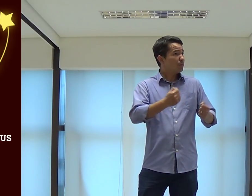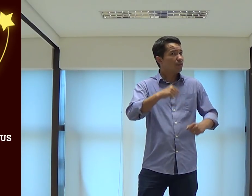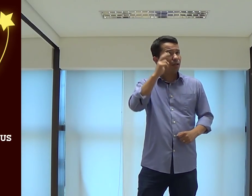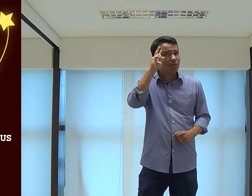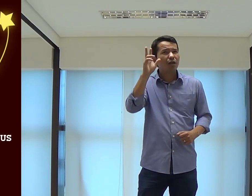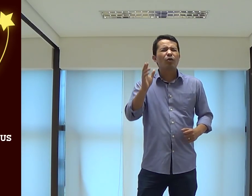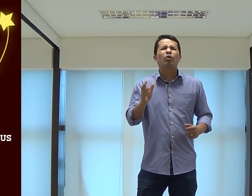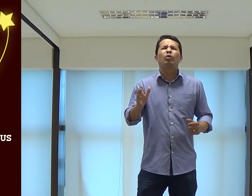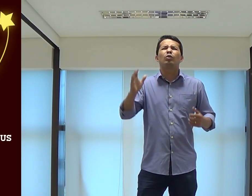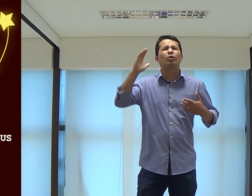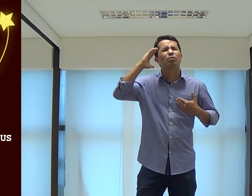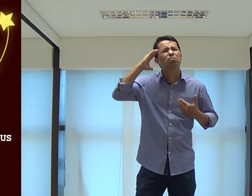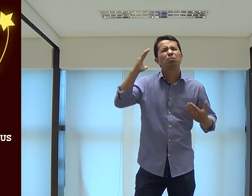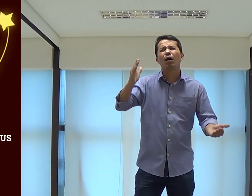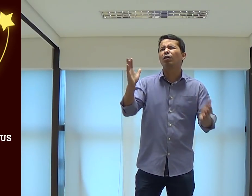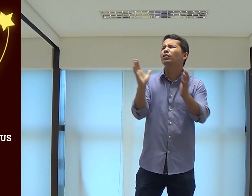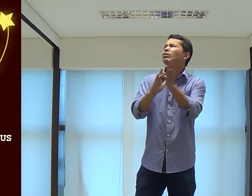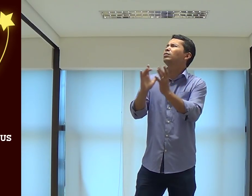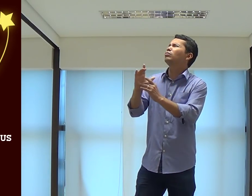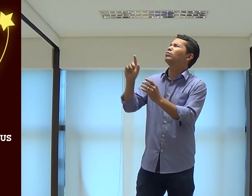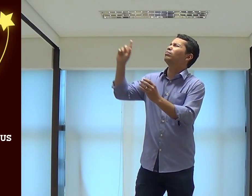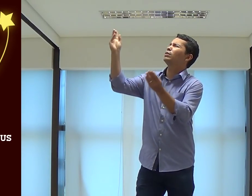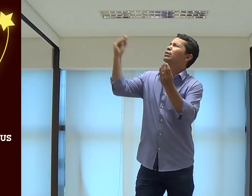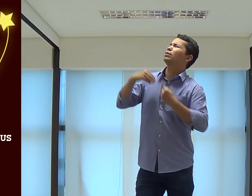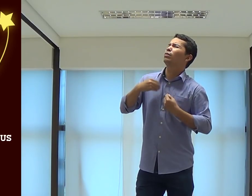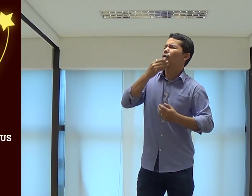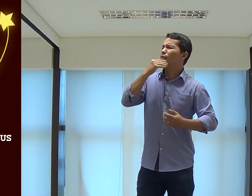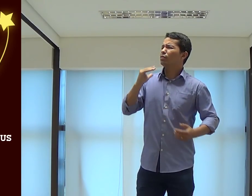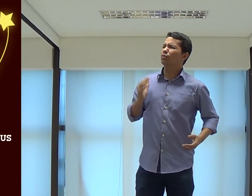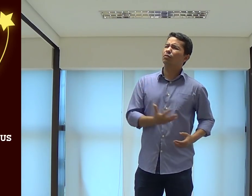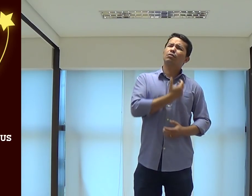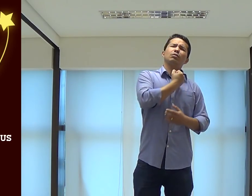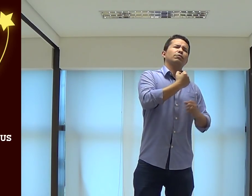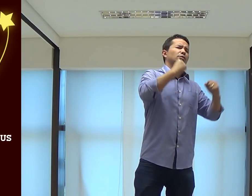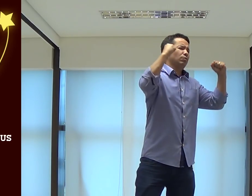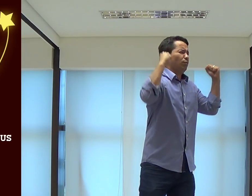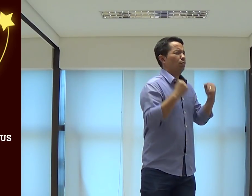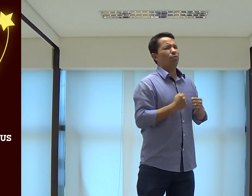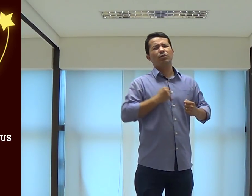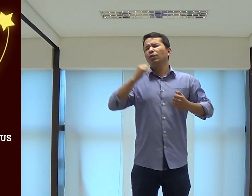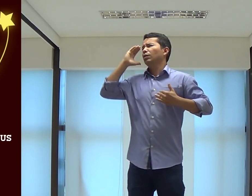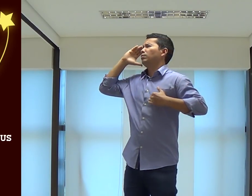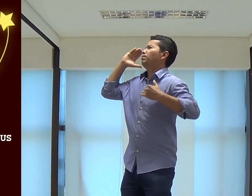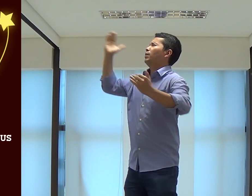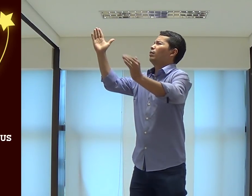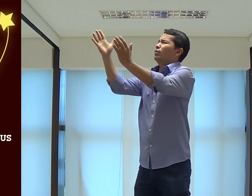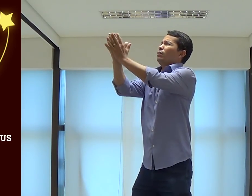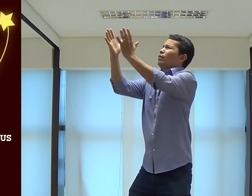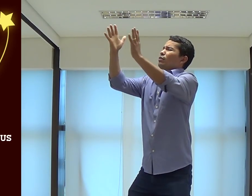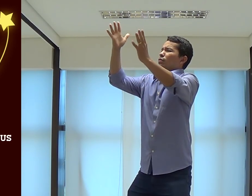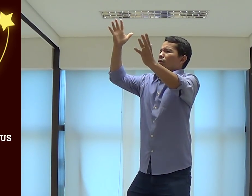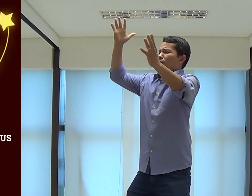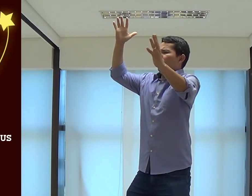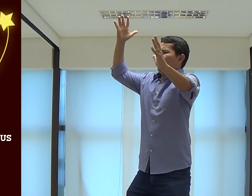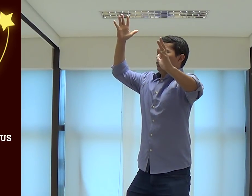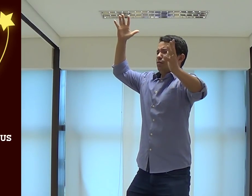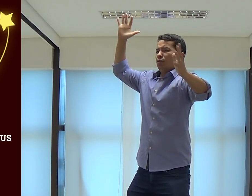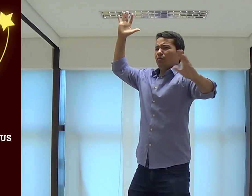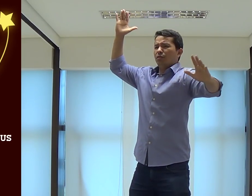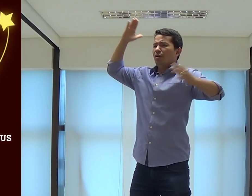Então a gente precisa sim lembrar: ai, Senhor, muito obrigada porque você me deu a salvação. Ai, eu celebro a ti por